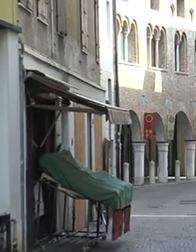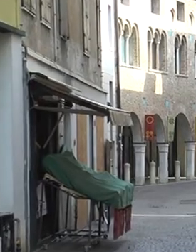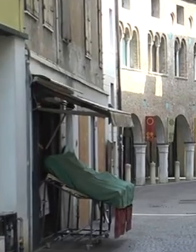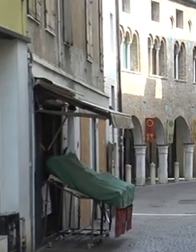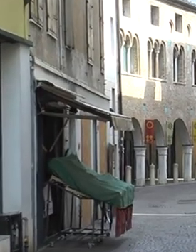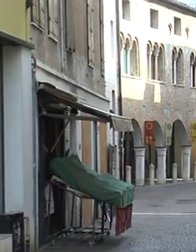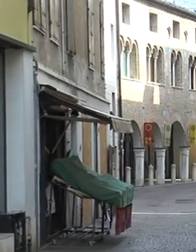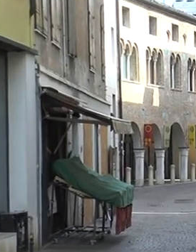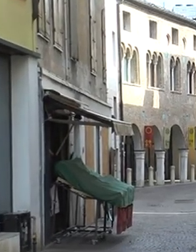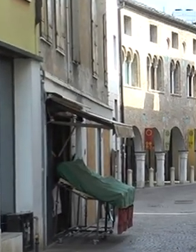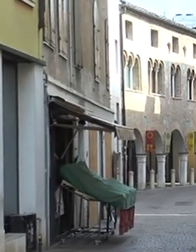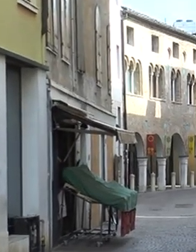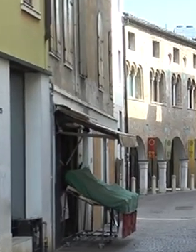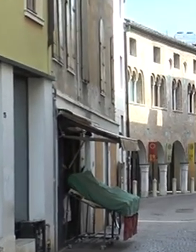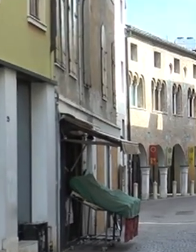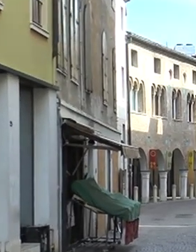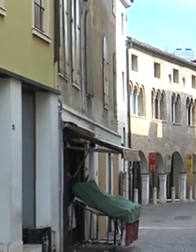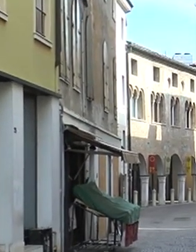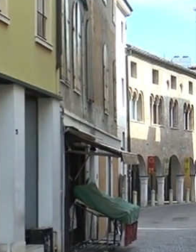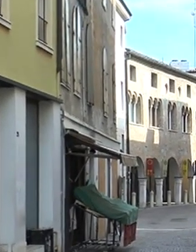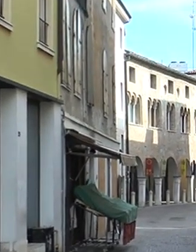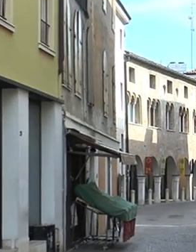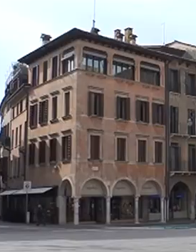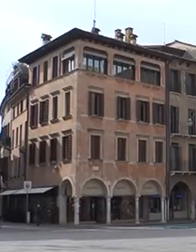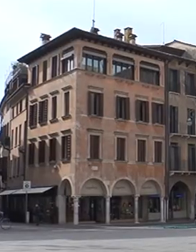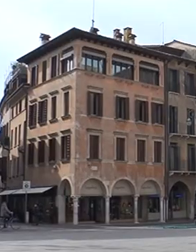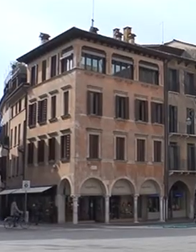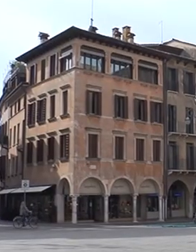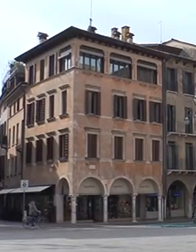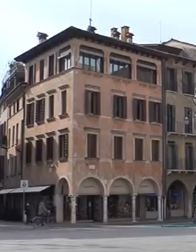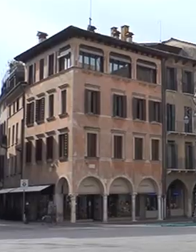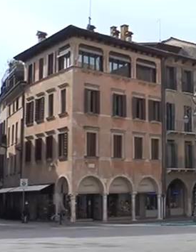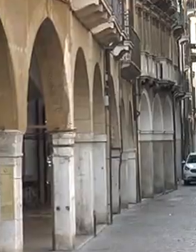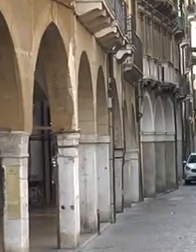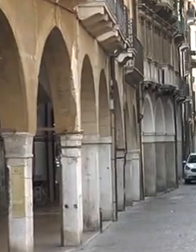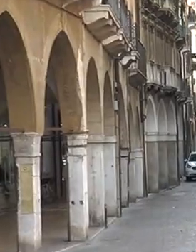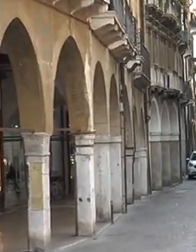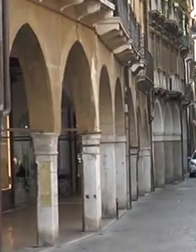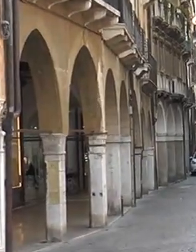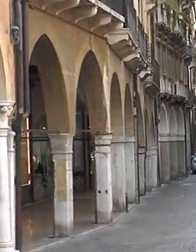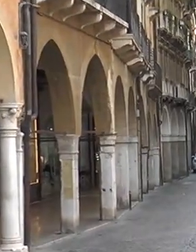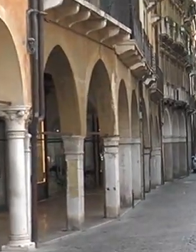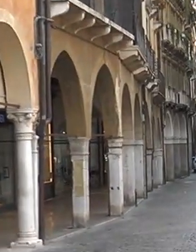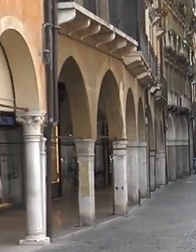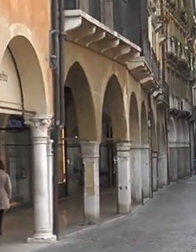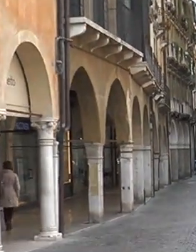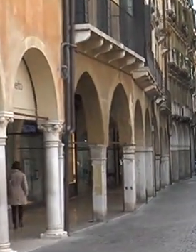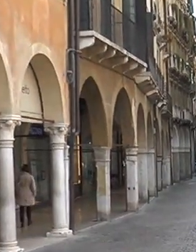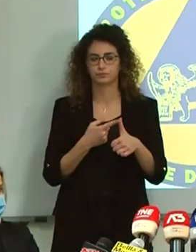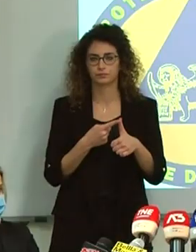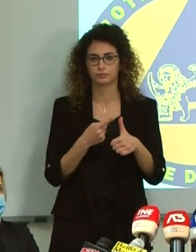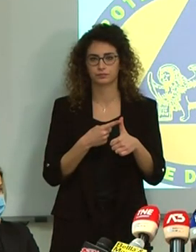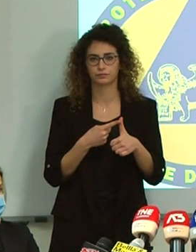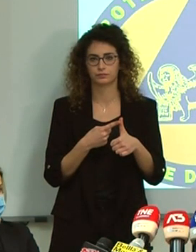il veneto è in zona rossa ma la diffusione del virus non è ancora stata allentata lo conferma il presidente luca zaia il dato del trend